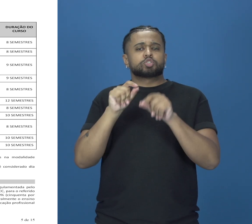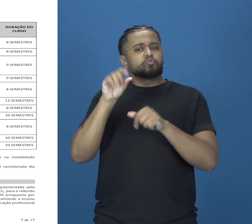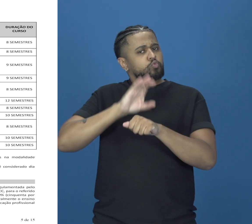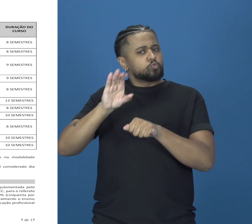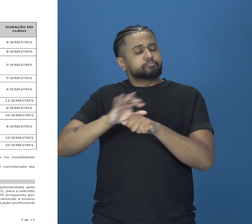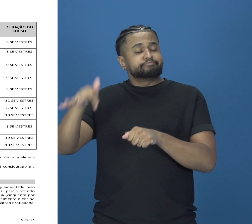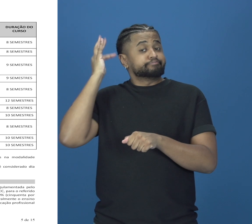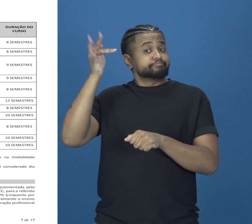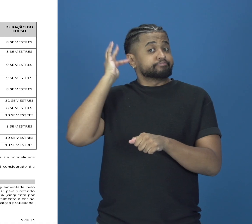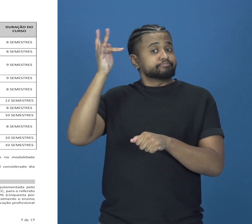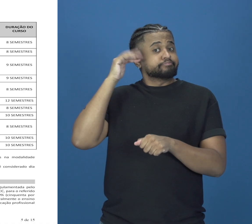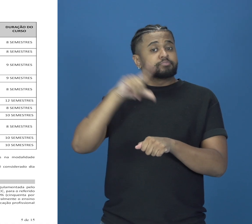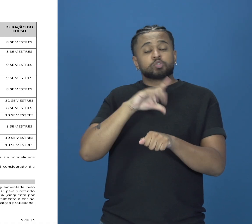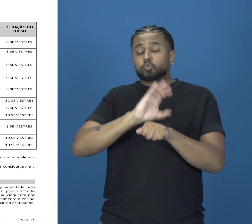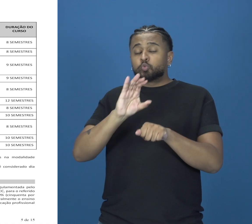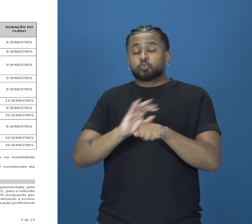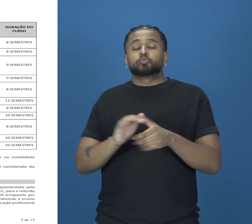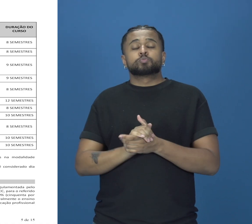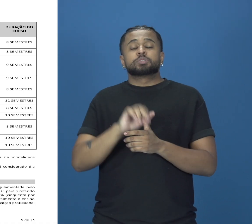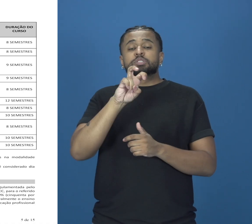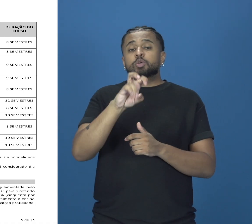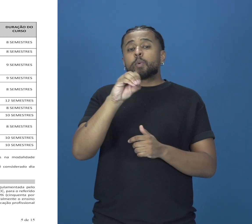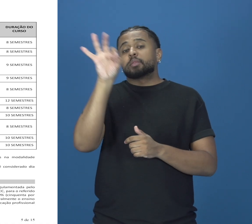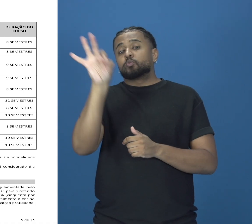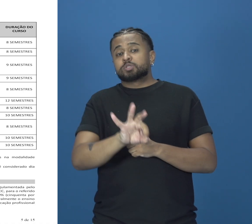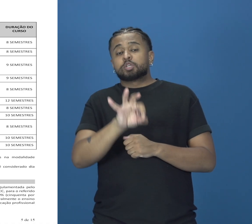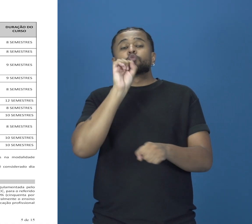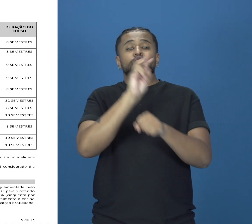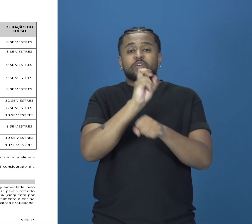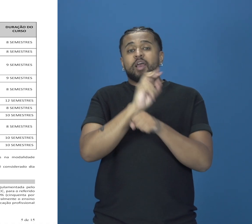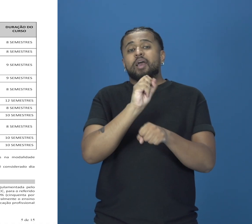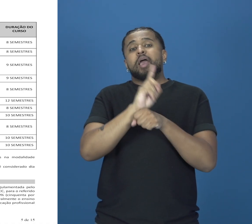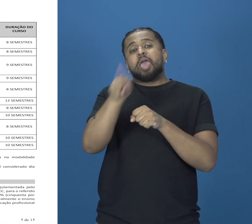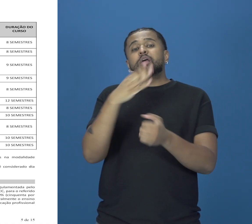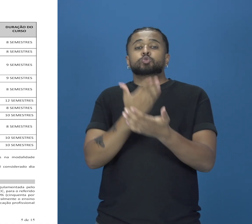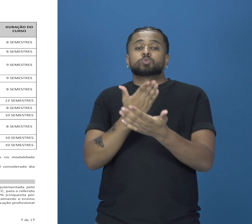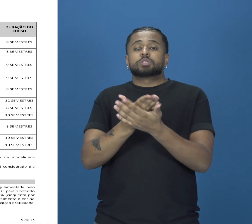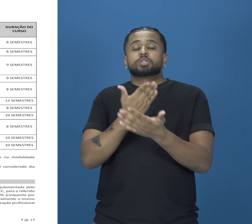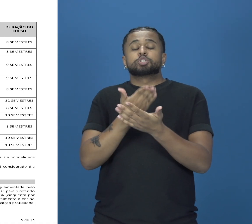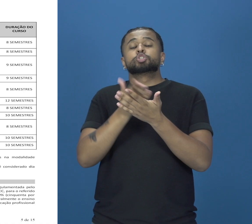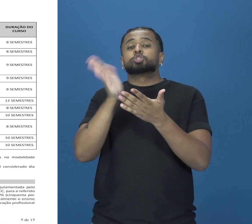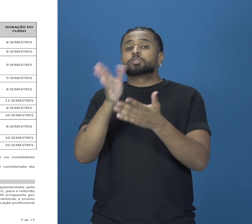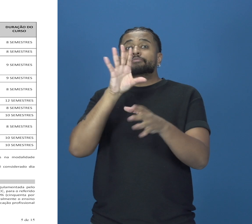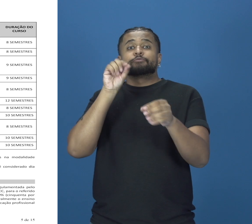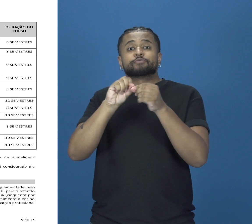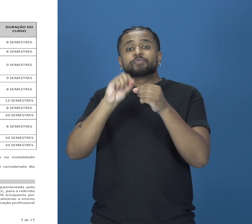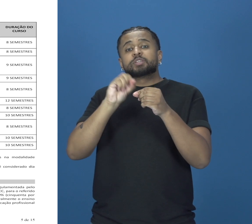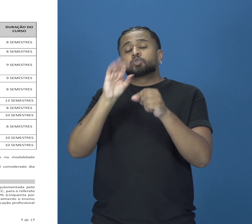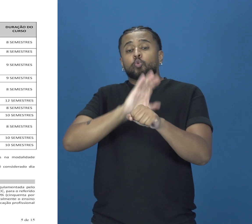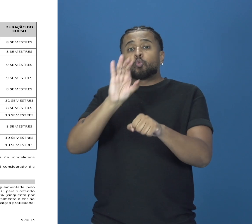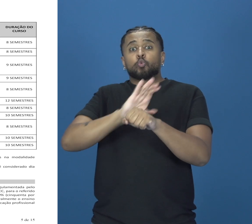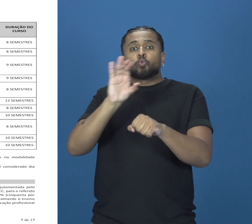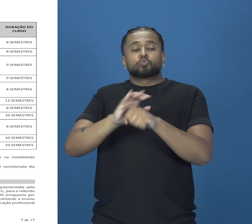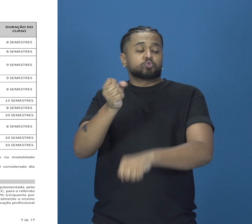de cursos de graduação, por curso e turno, 50% de suas vagas para estudantes que tenham cursado integralmente